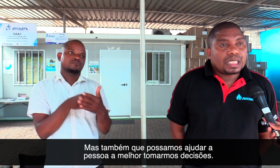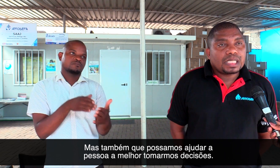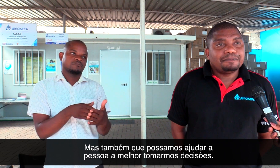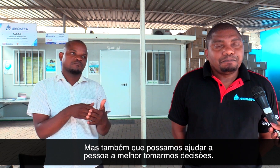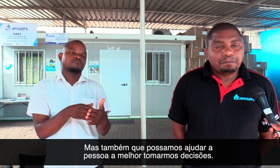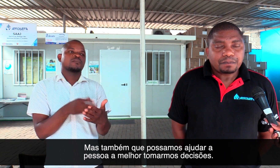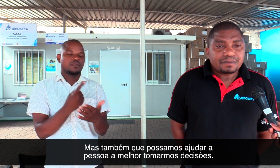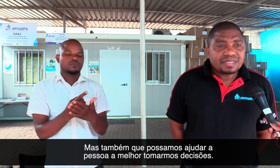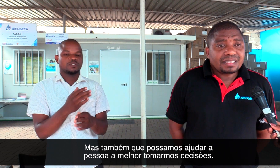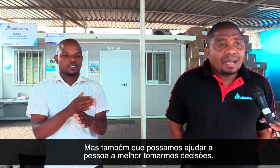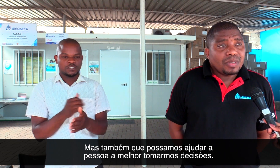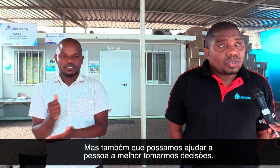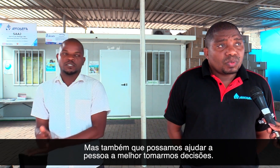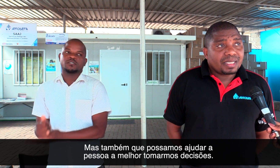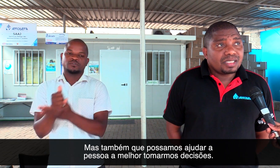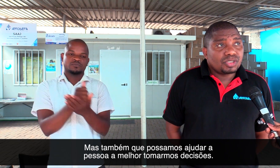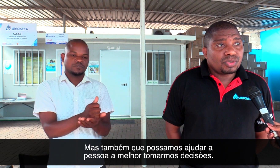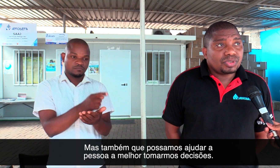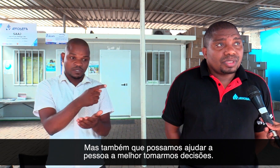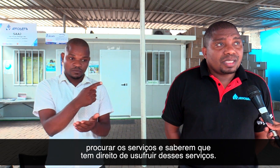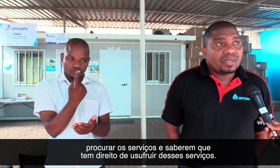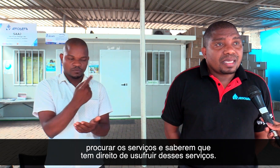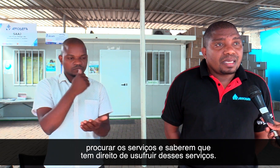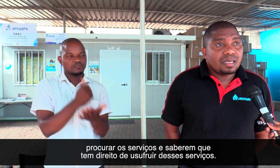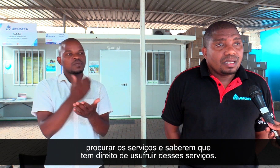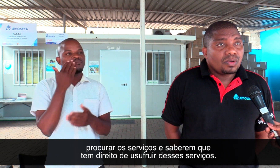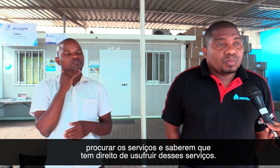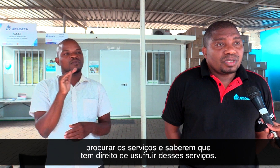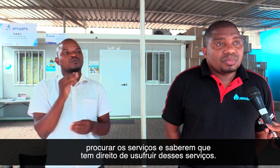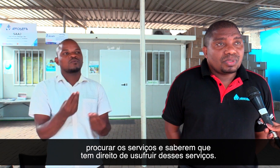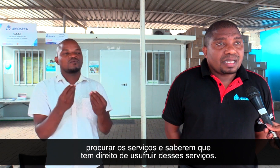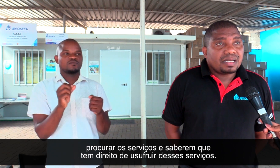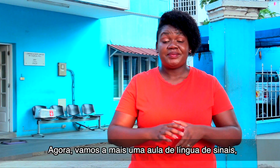pessoa a melhor tomar decisões. Então, aqui...